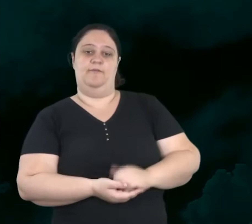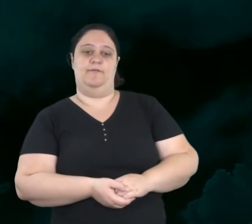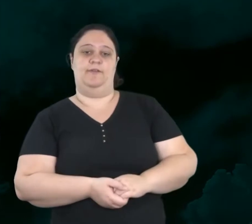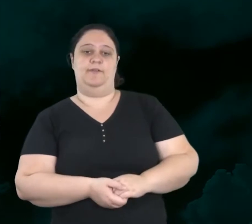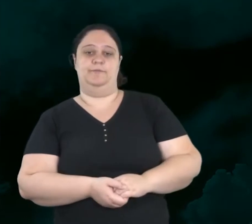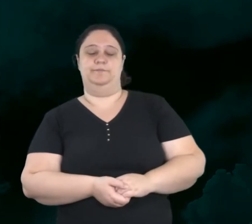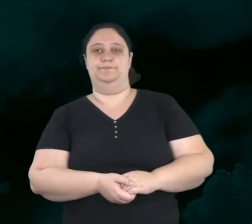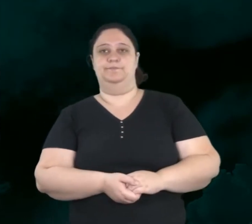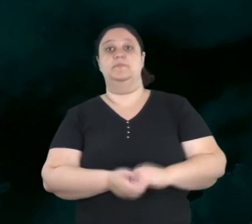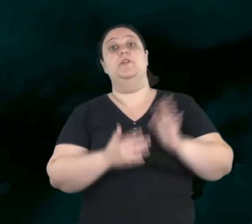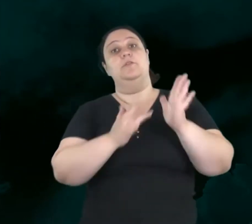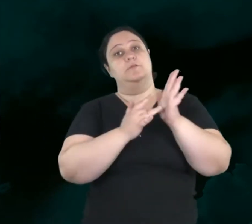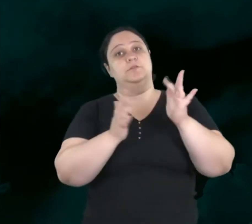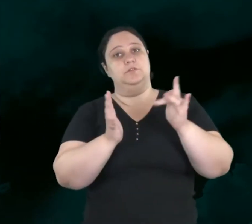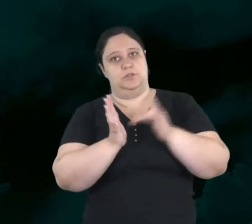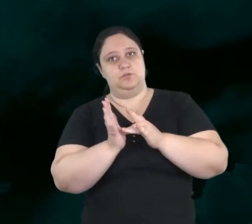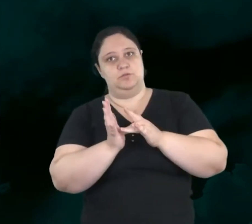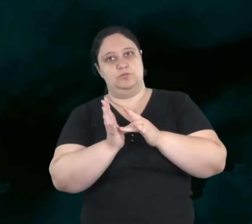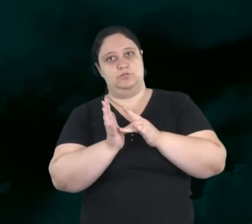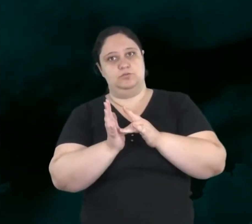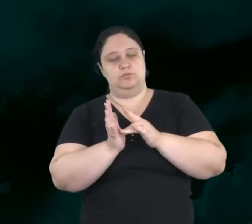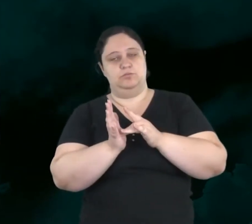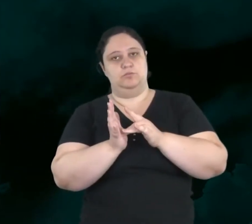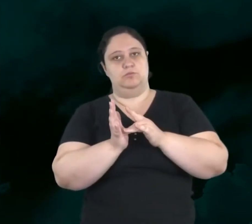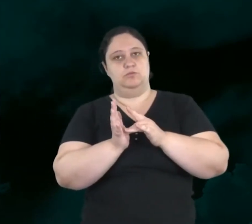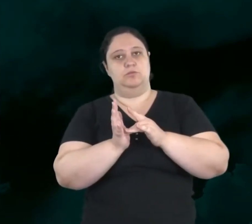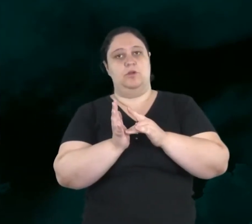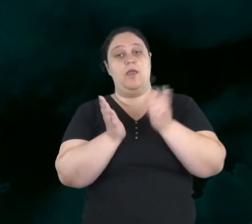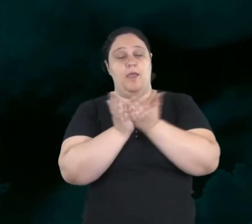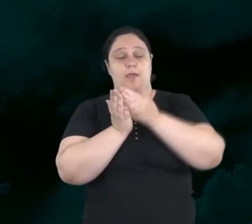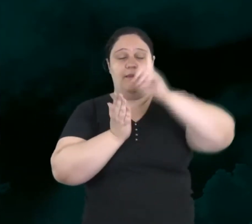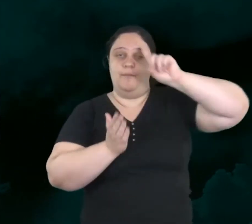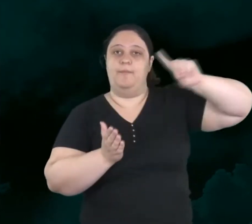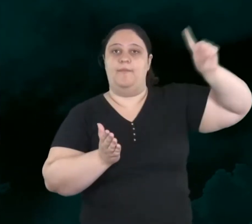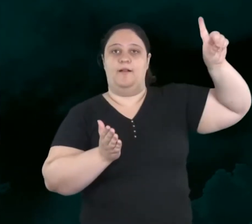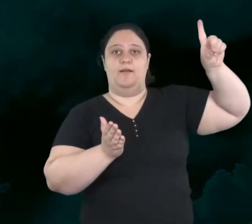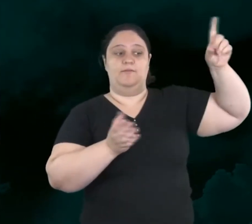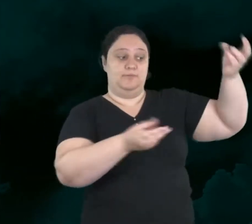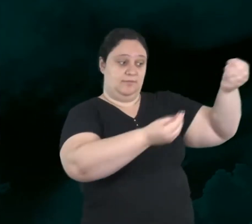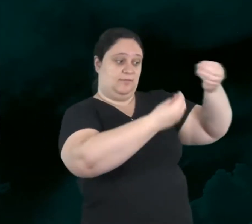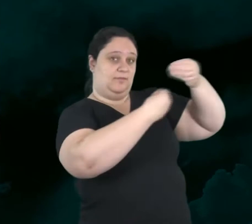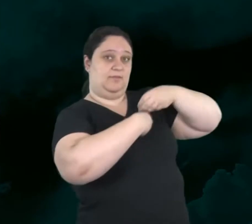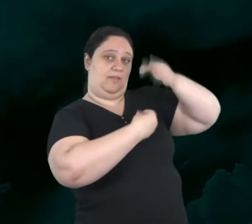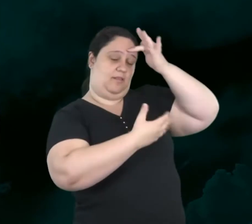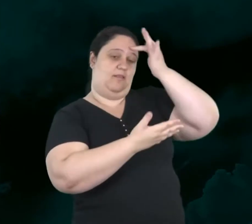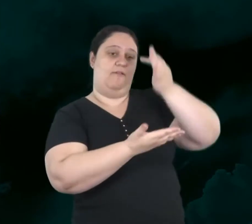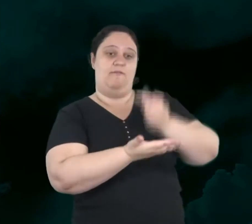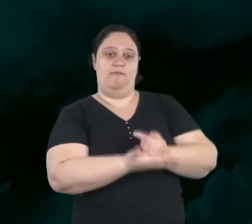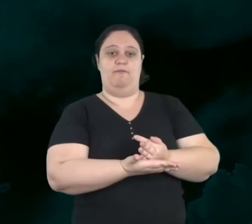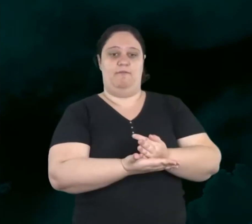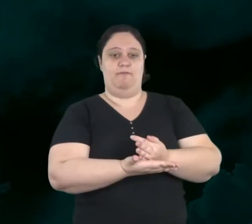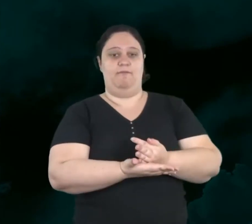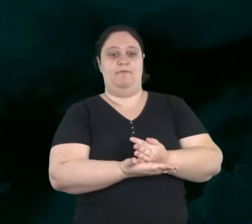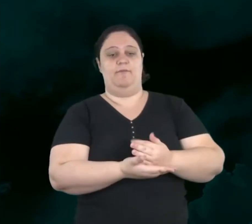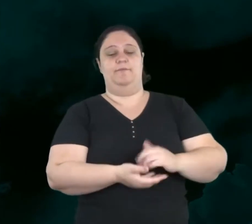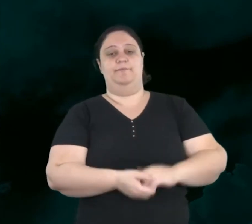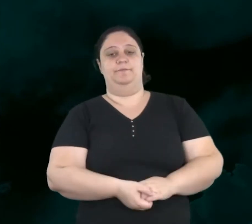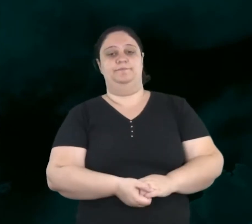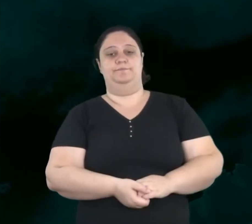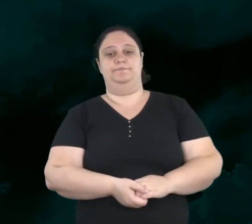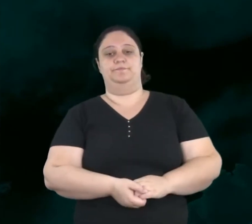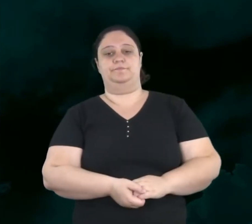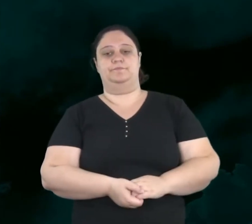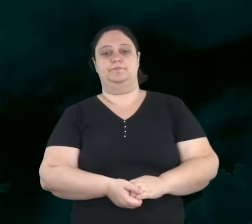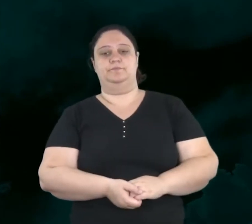Filho de Deus é um veículo para trazer a fé para nós, trazer a vida de Deus, trazer a natureza de Deus,